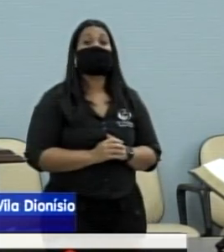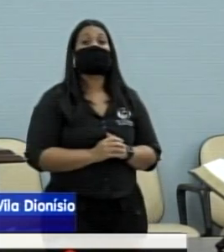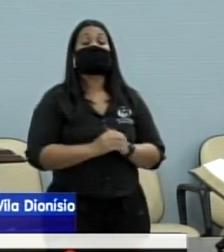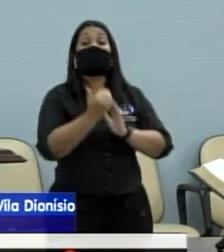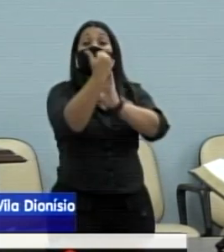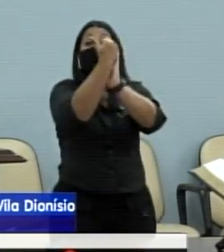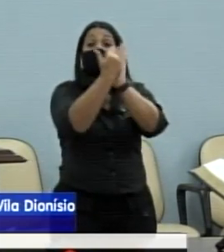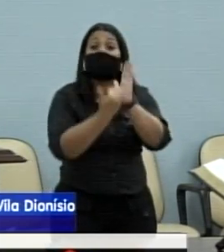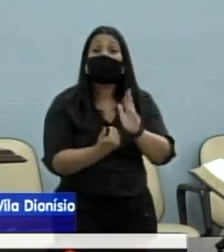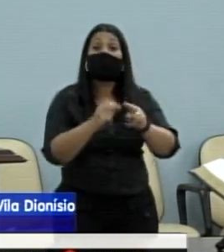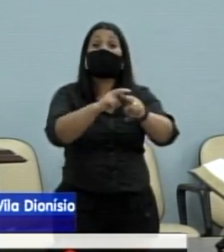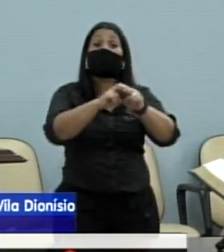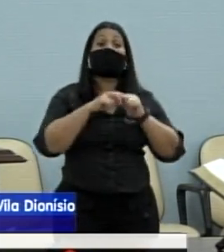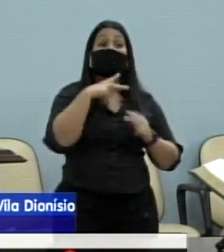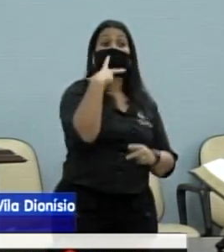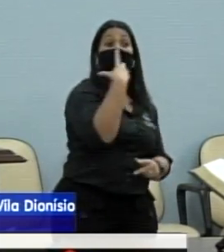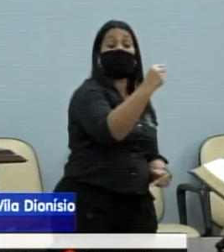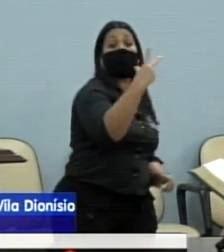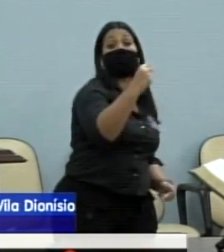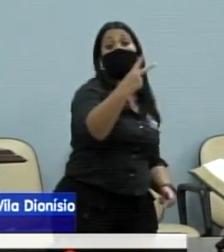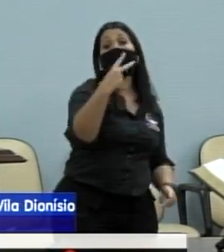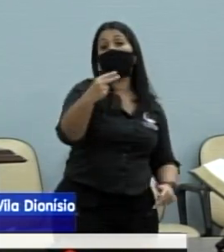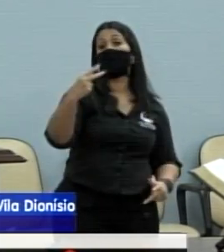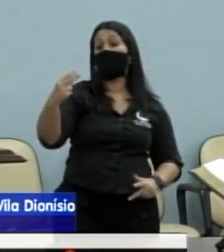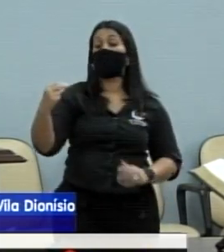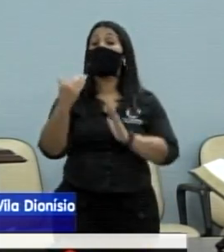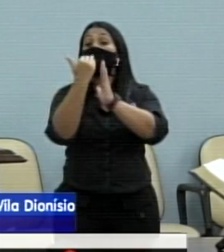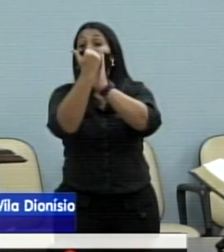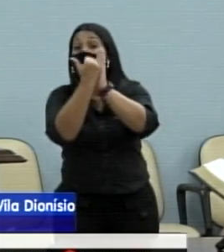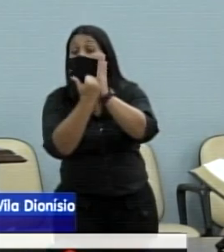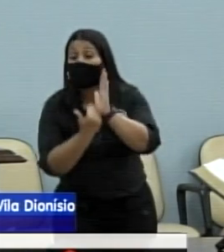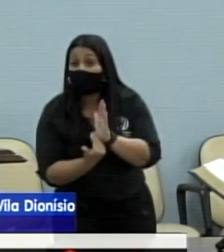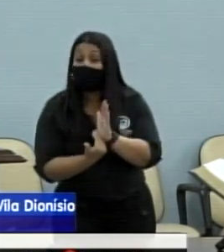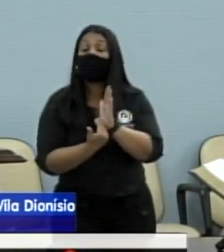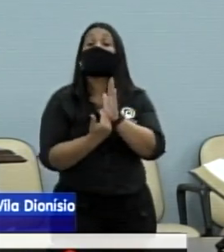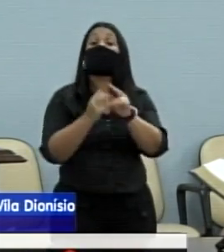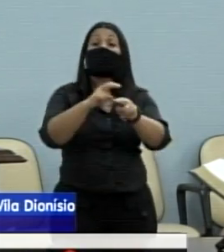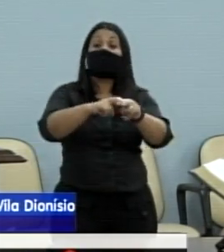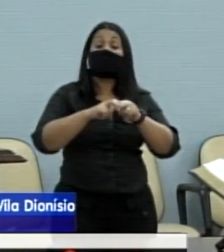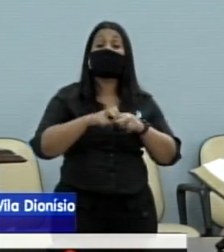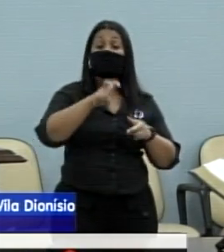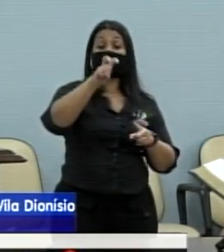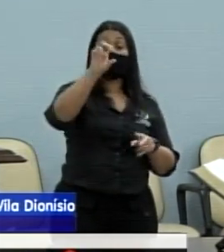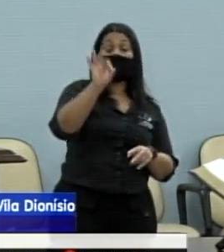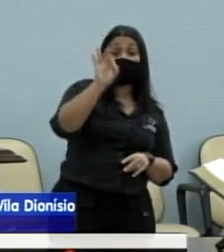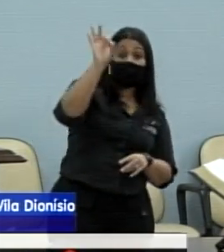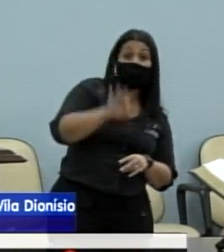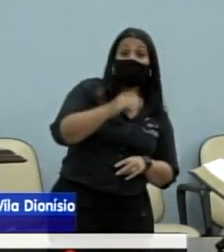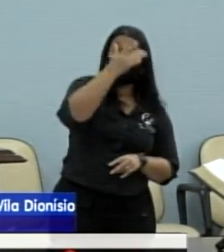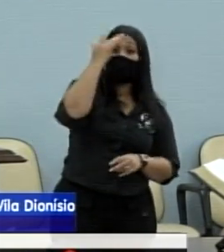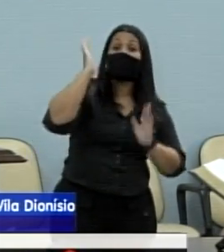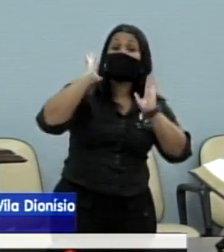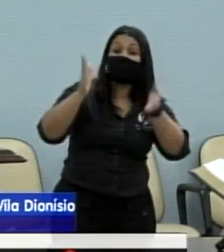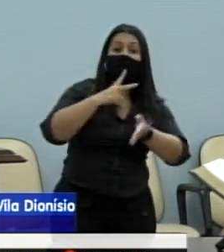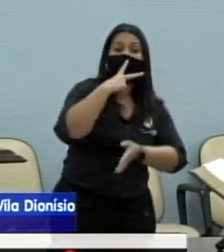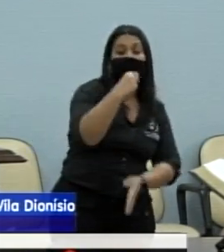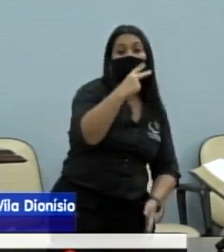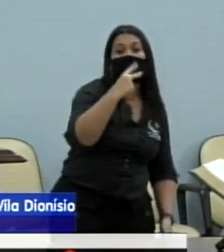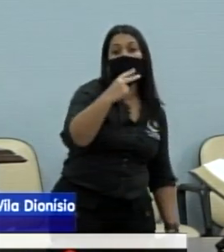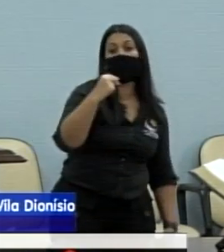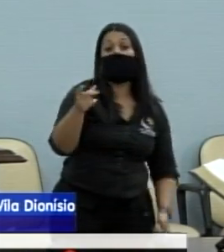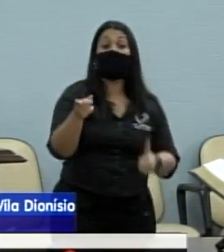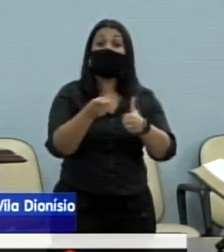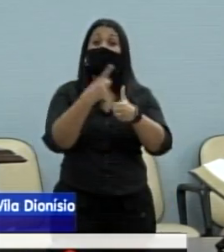é por conta da vacinação. A queda porque atingimos mais de 50% de vacinados com a